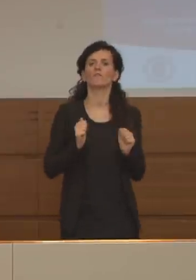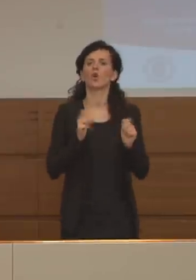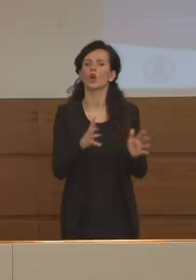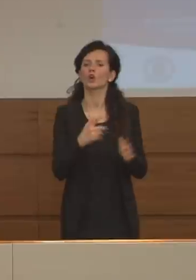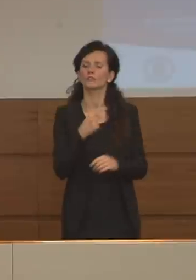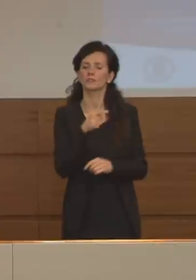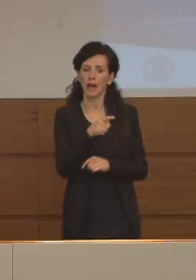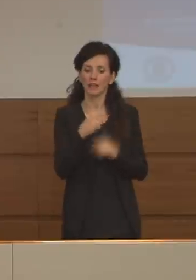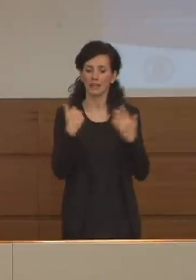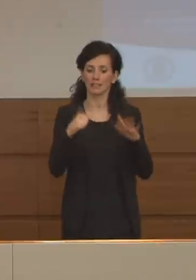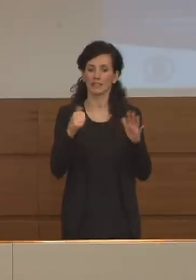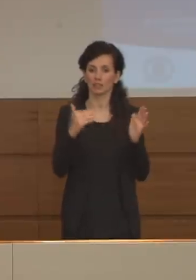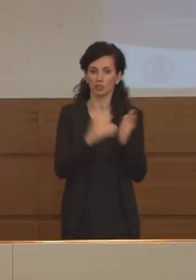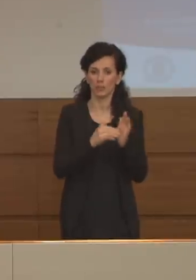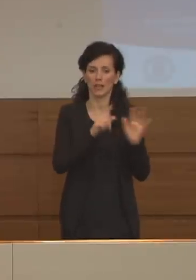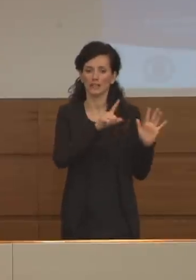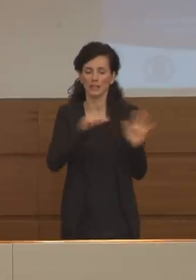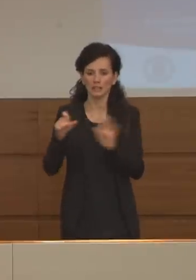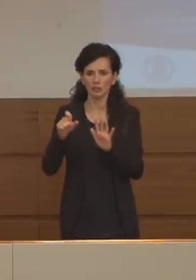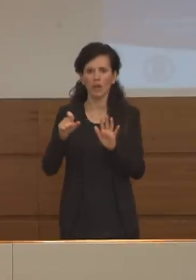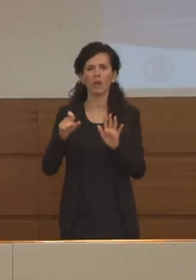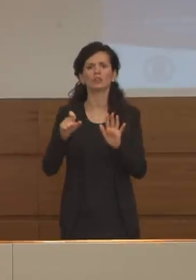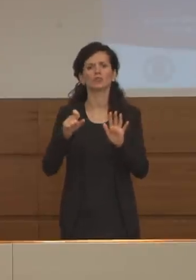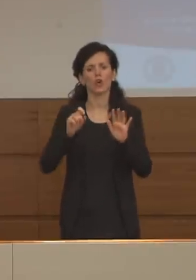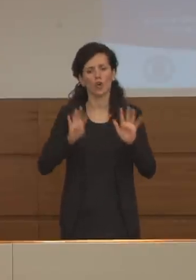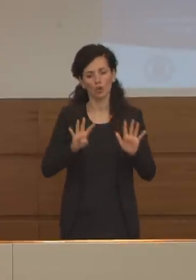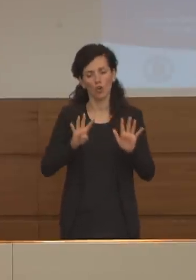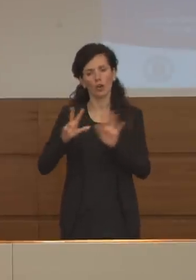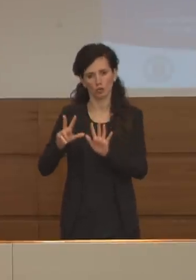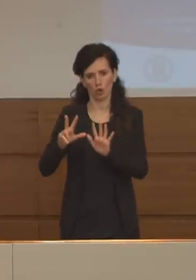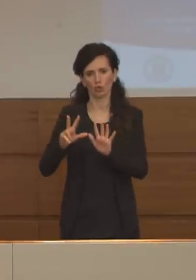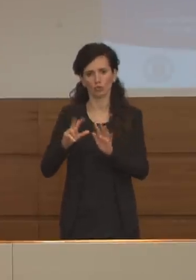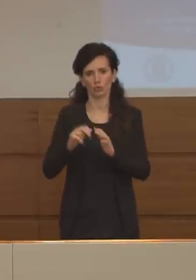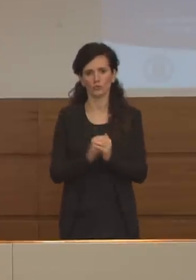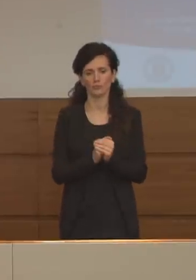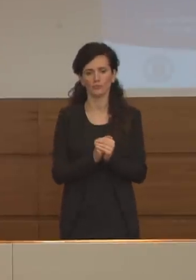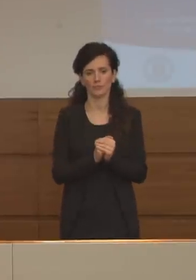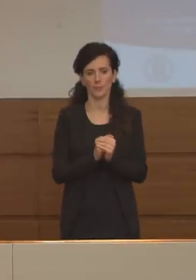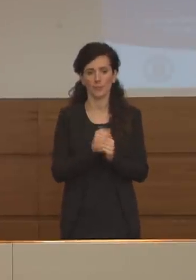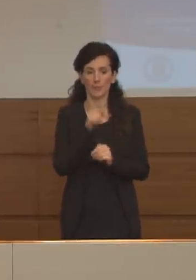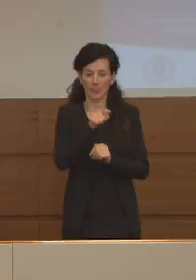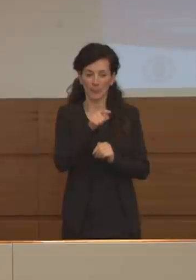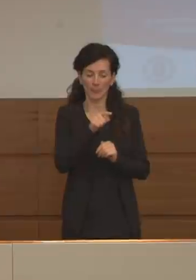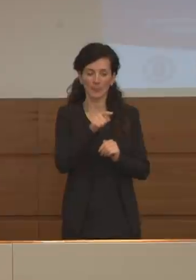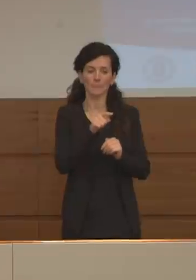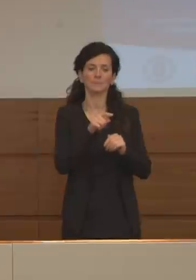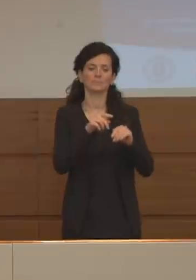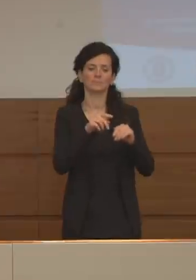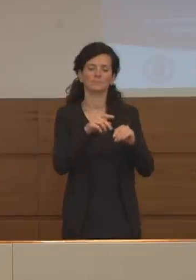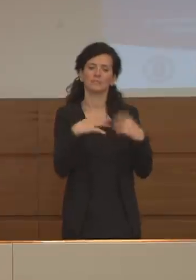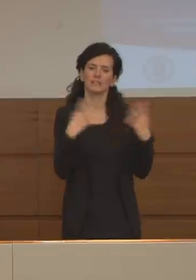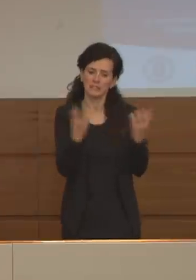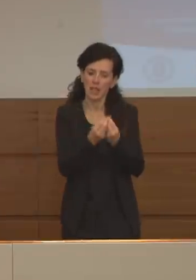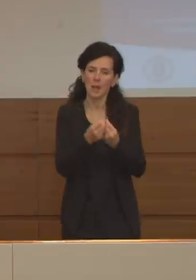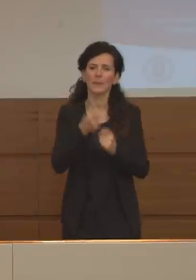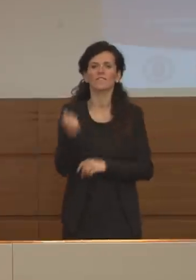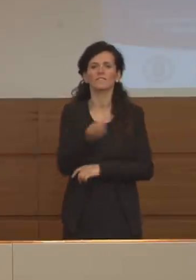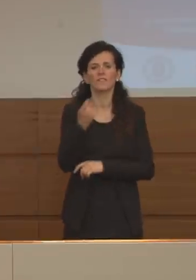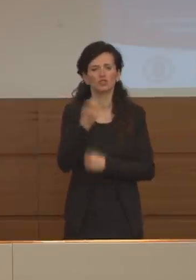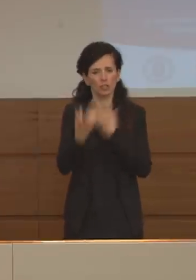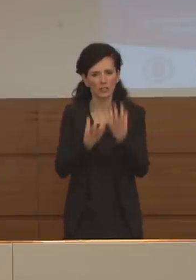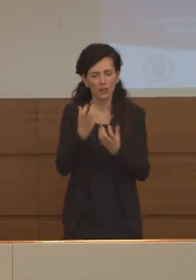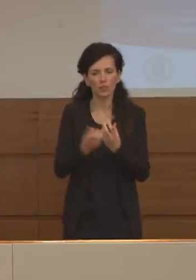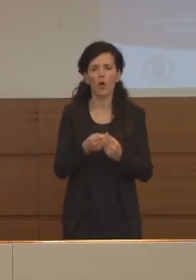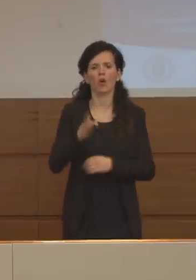sono 16.700 98 questi si sommano ai vigili del fuoco alle forze armate